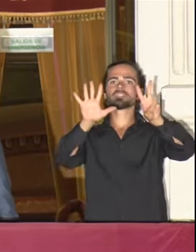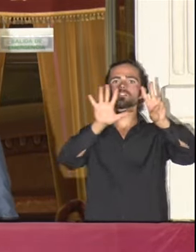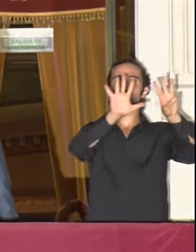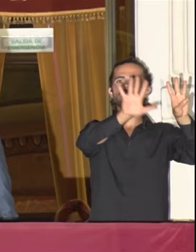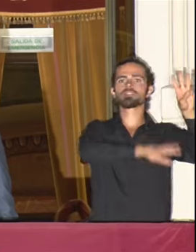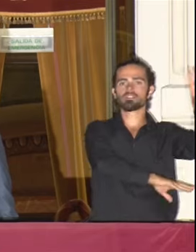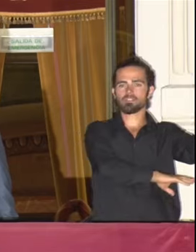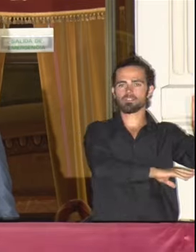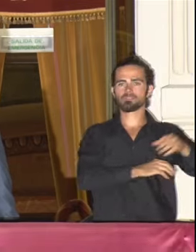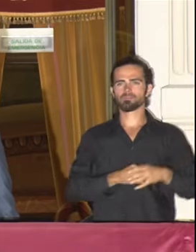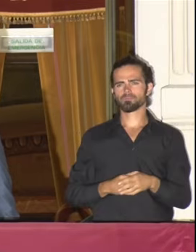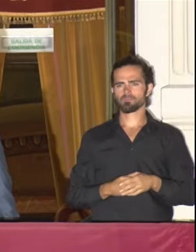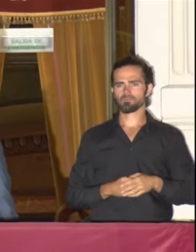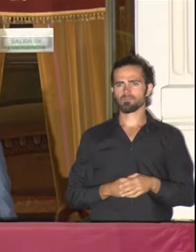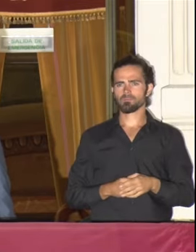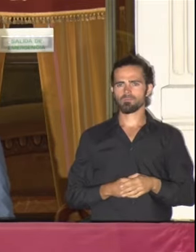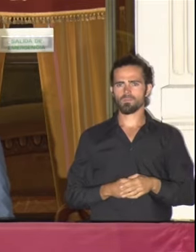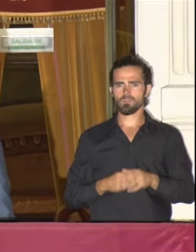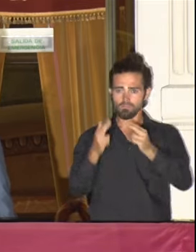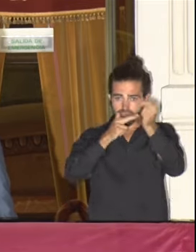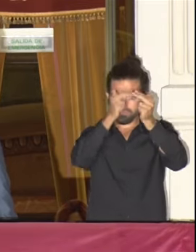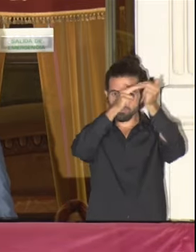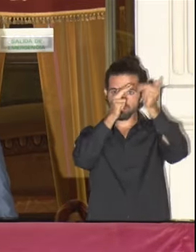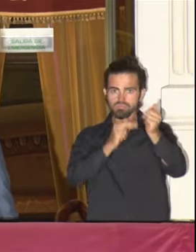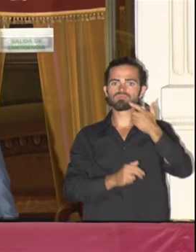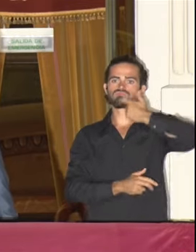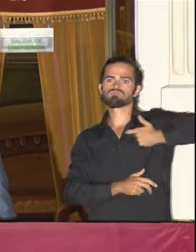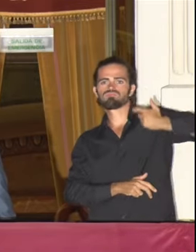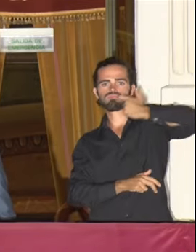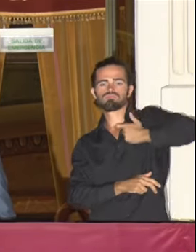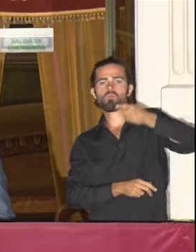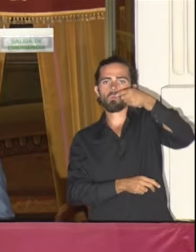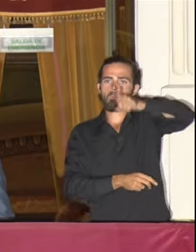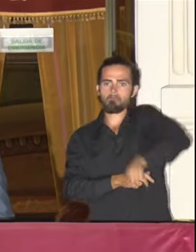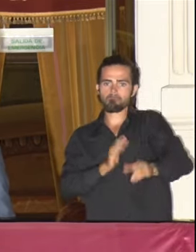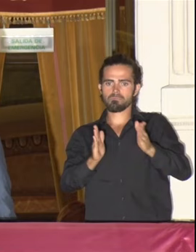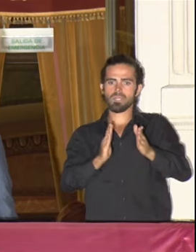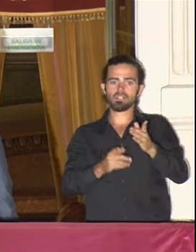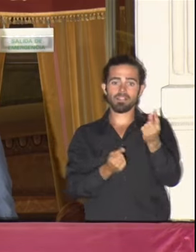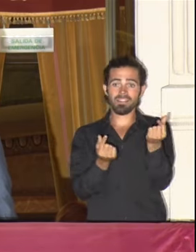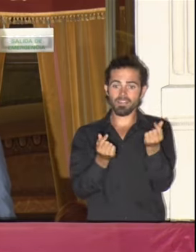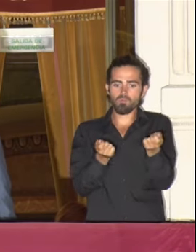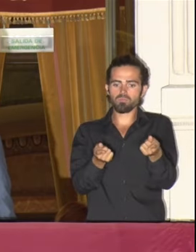septiembre de 1783. Tardaron un mes en construirlo. Costó 33 duros,